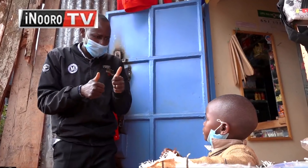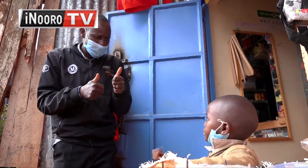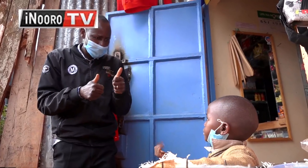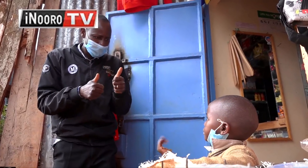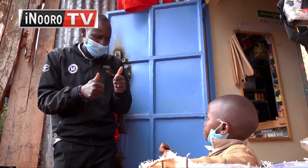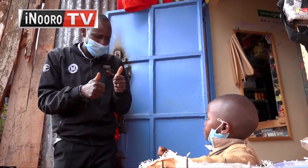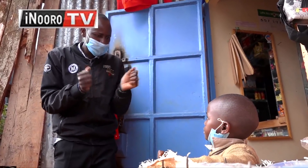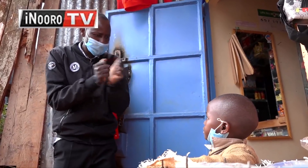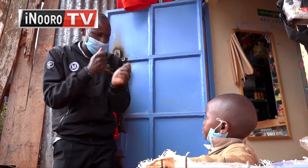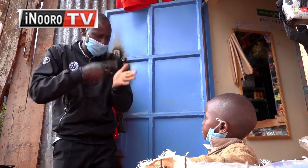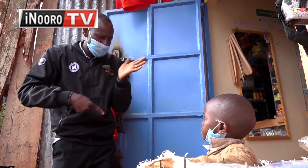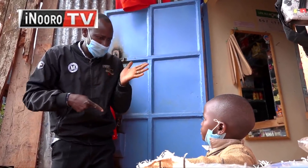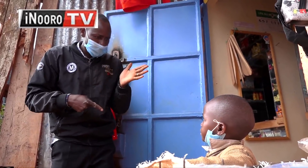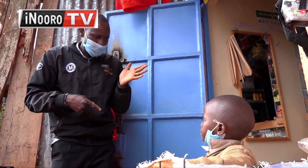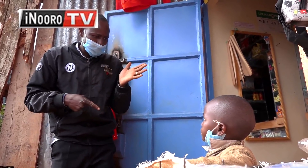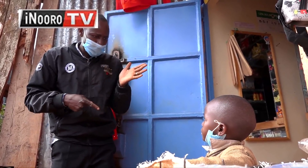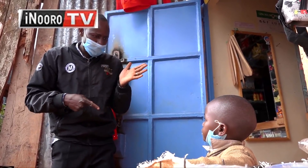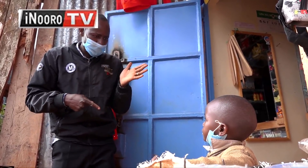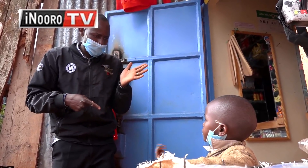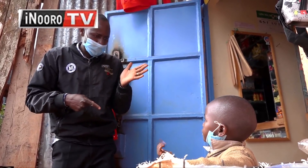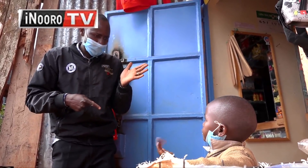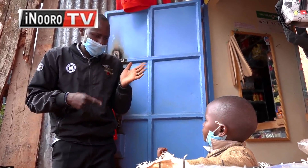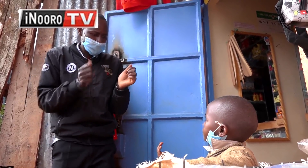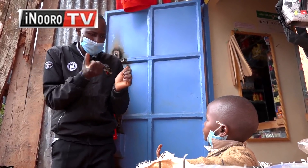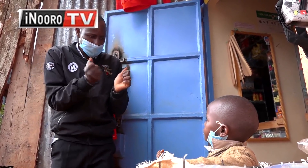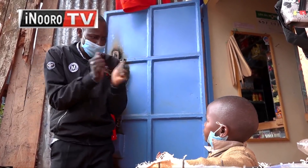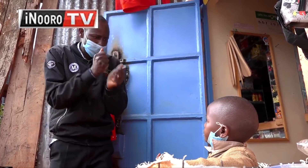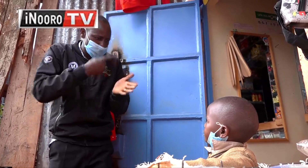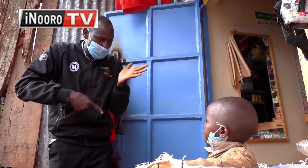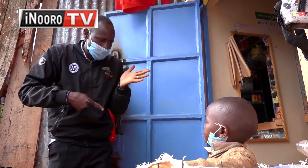Shukuru mureire ki? Tureire ugali